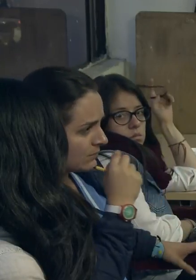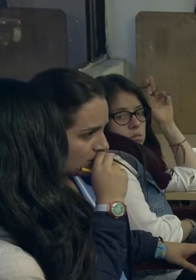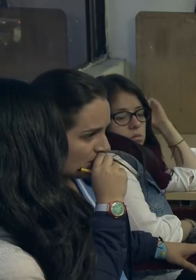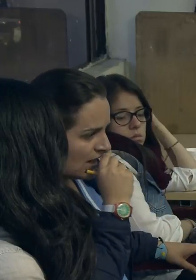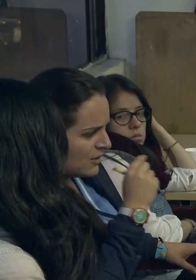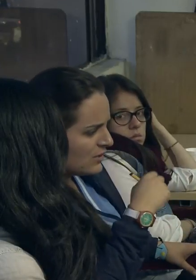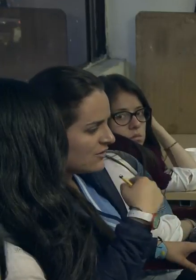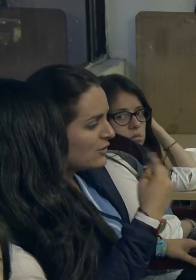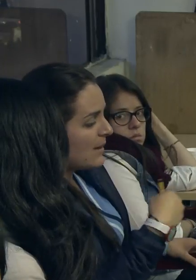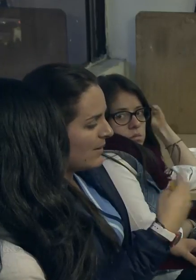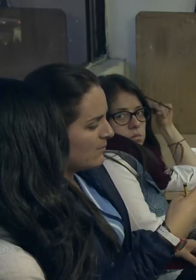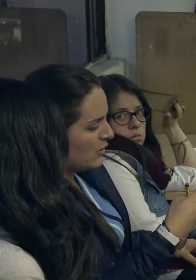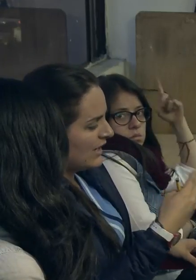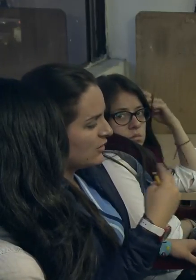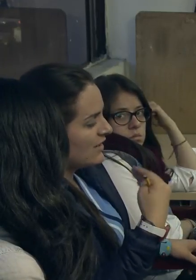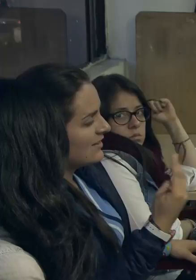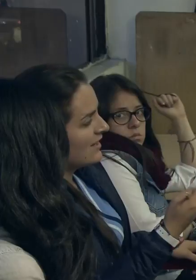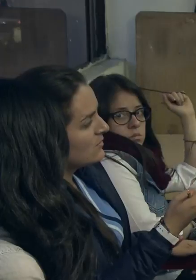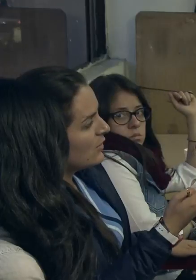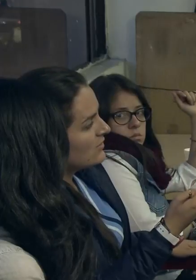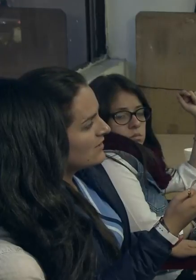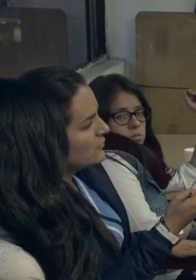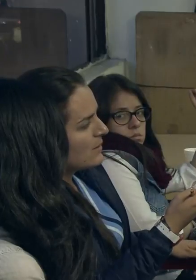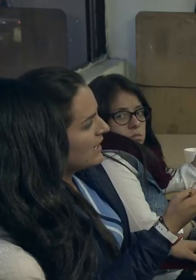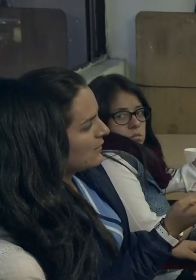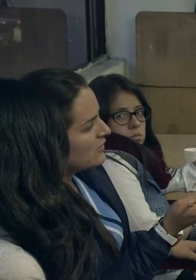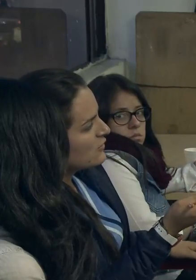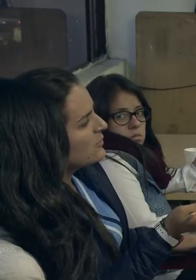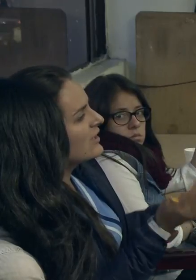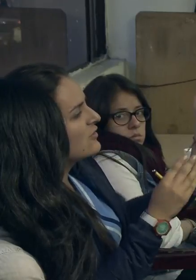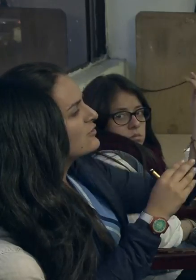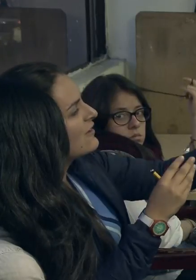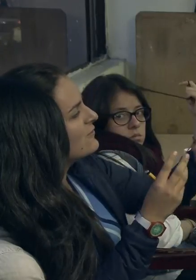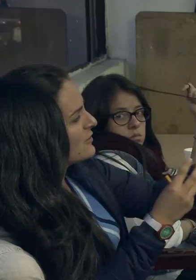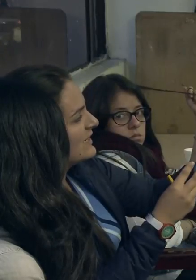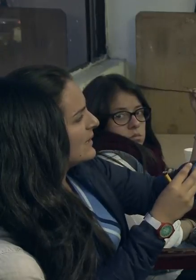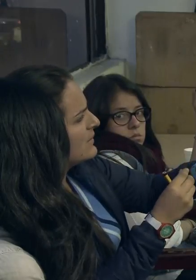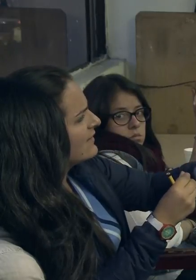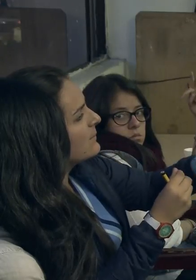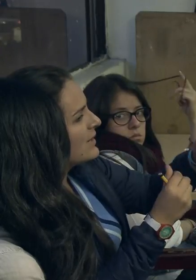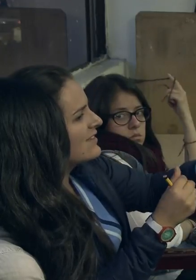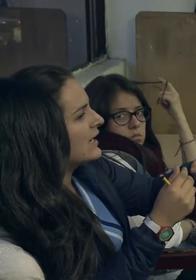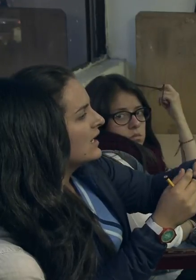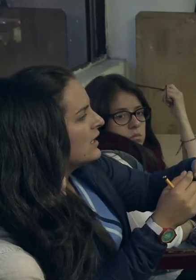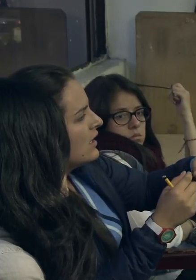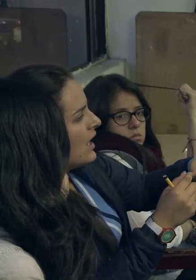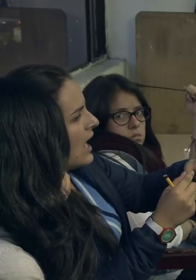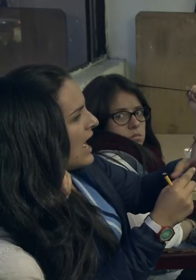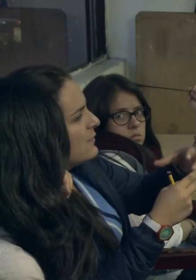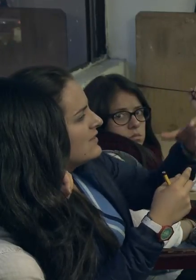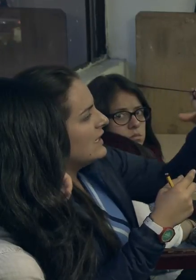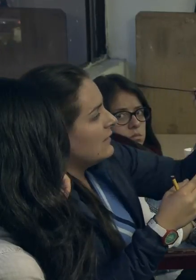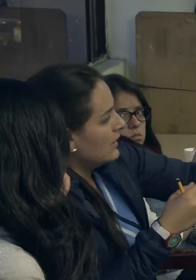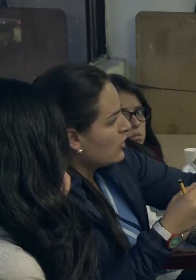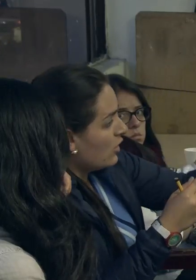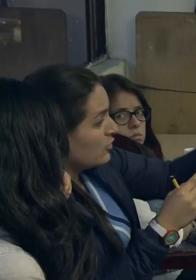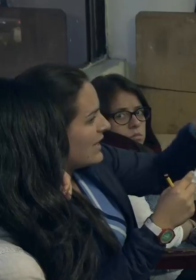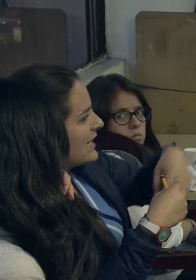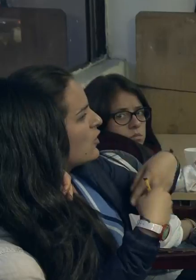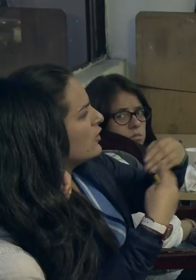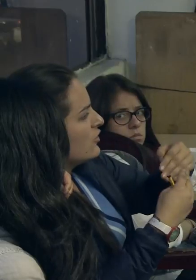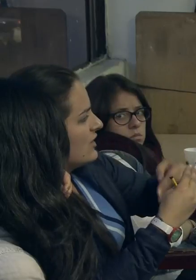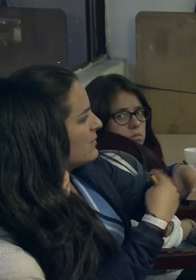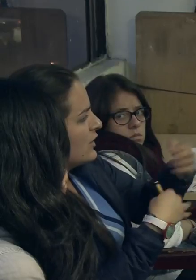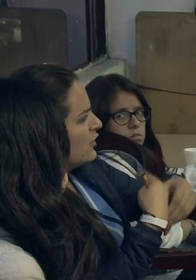reunir en una ciudad de Pamplona todas esas voces fue maravilloso, porque es una forma también de empezar a